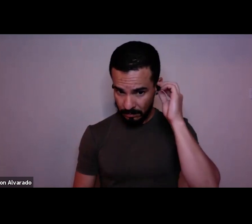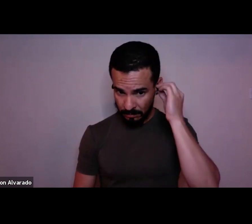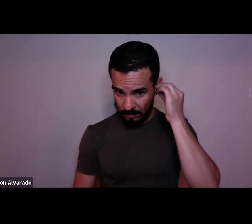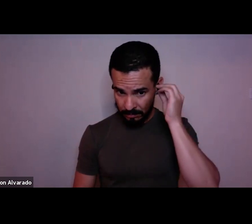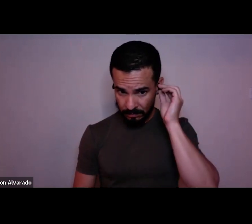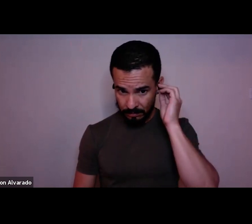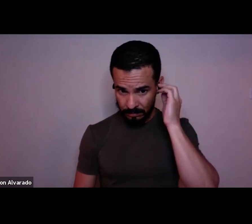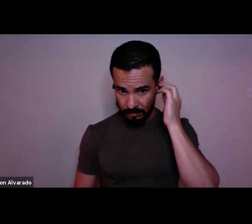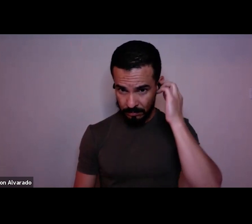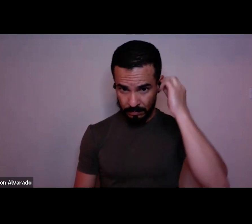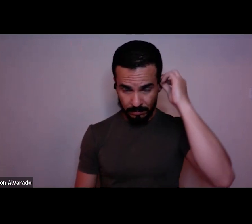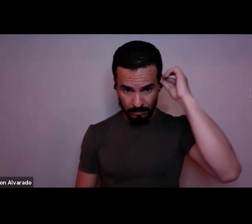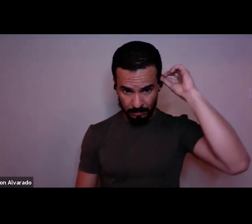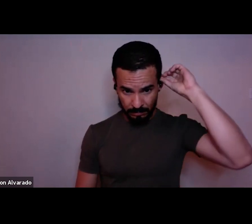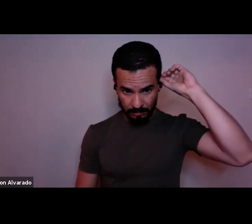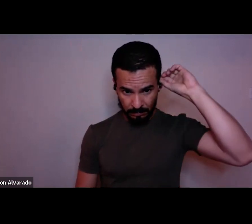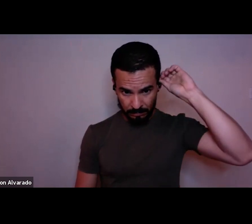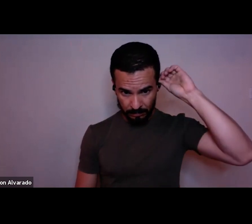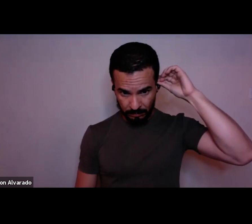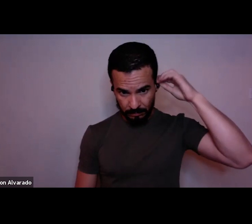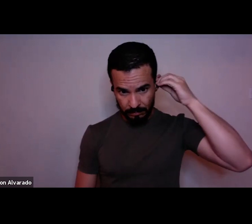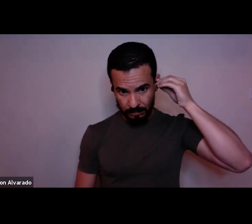creo que tenés el micrófono desactivado